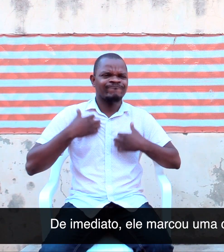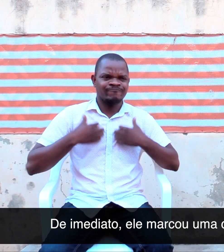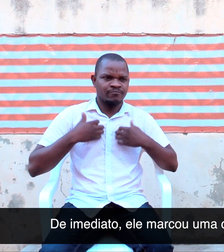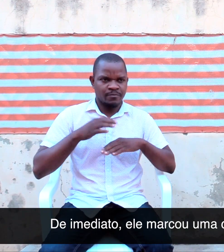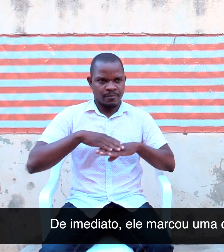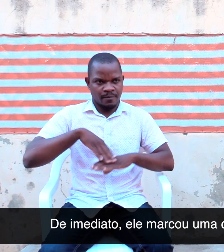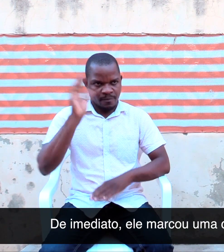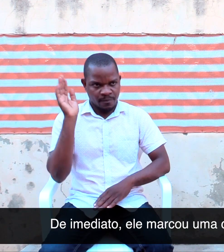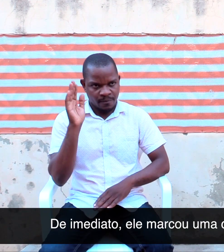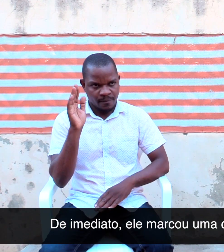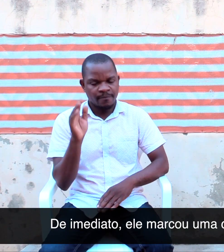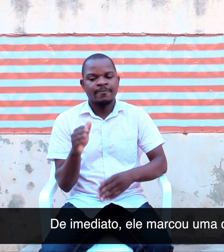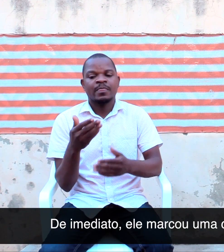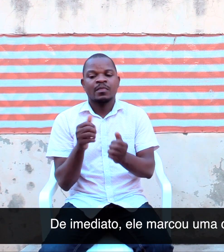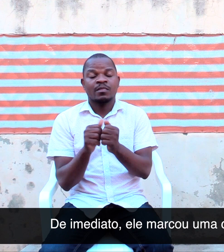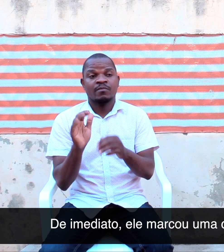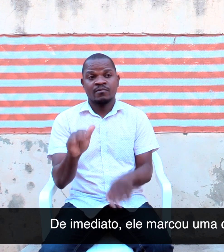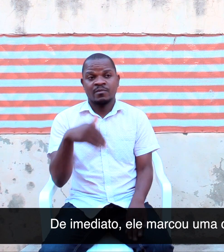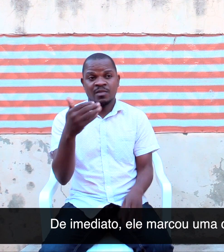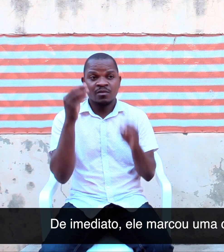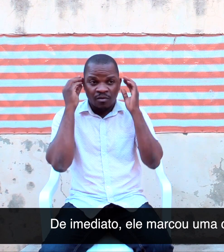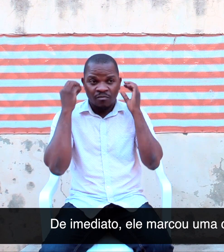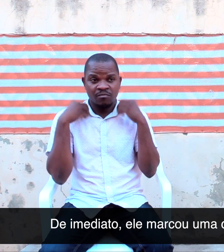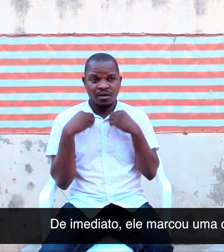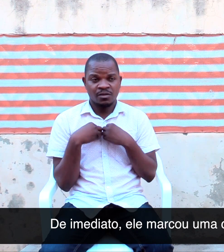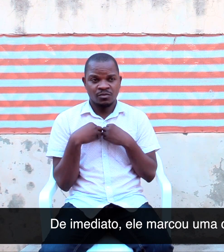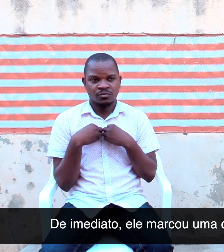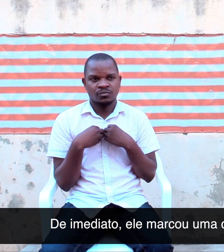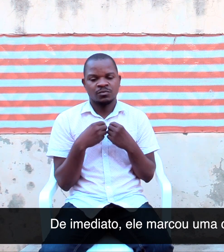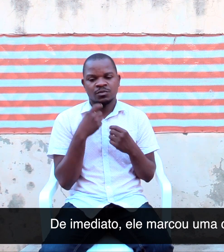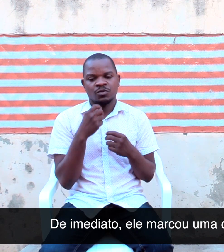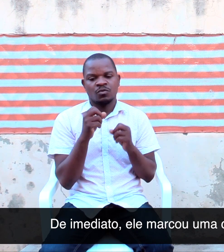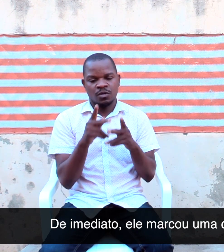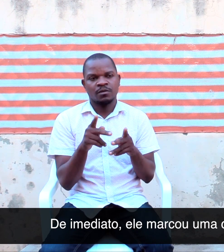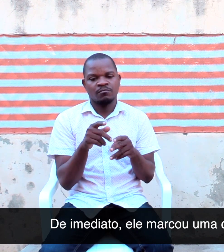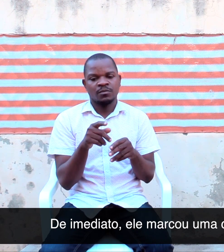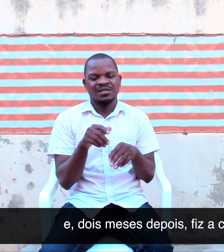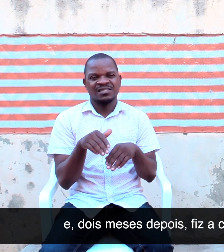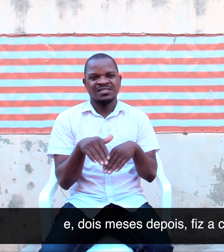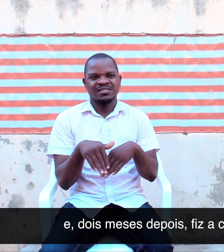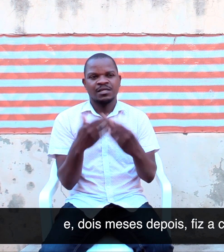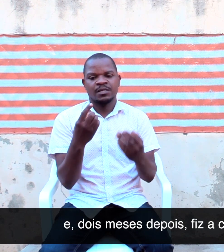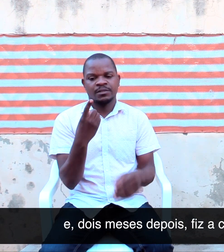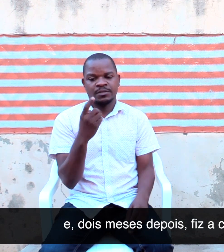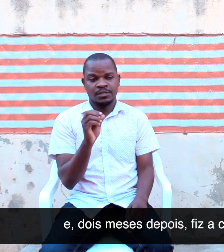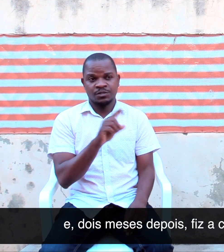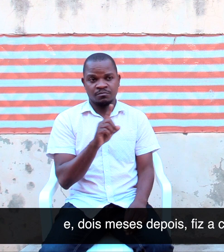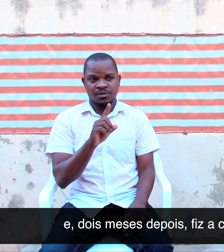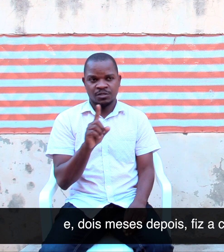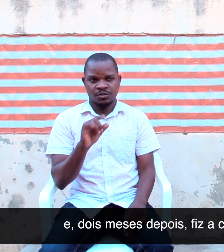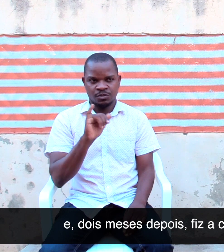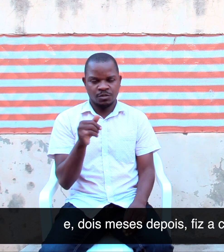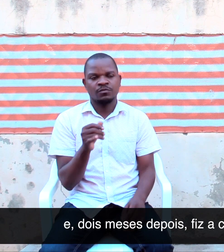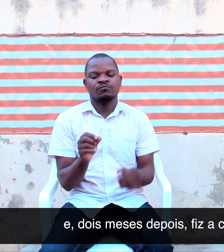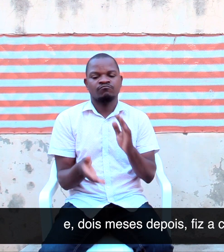De imediato ele marcou uma cirurgia para em janeiro, dia 10. E 2 meses